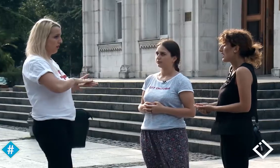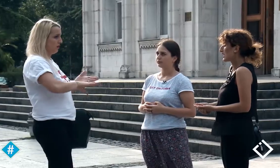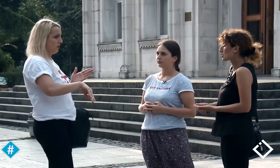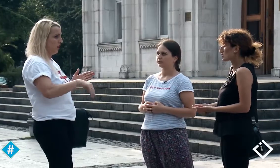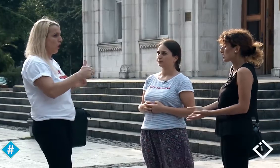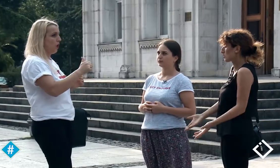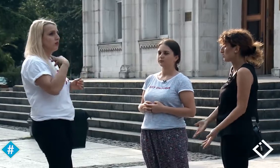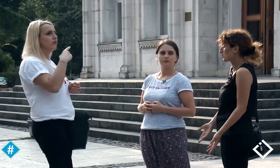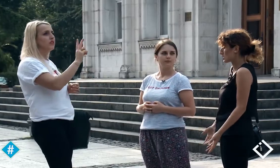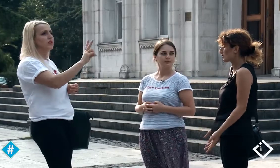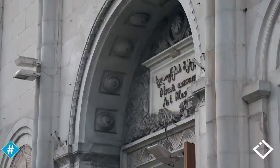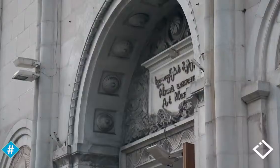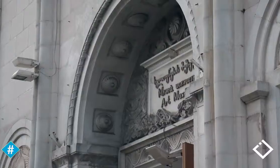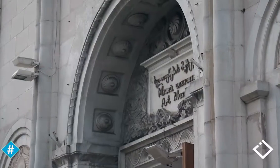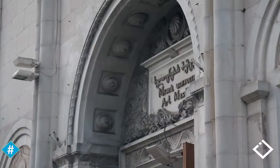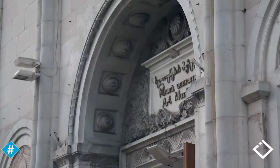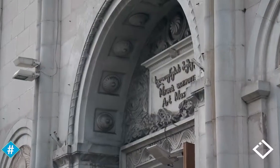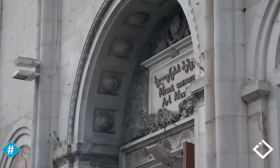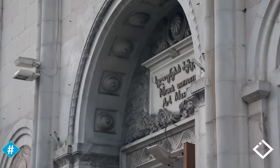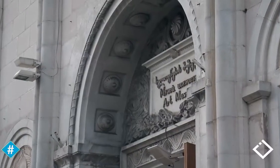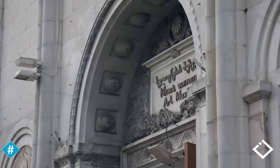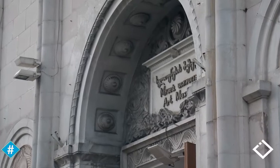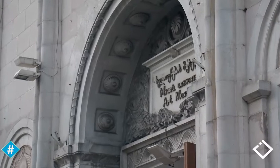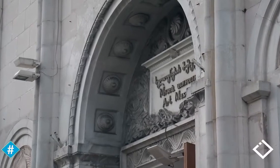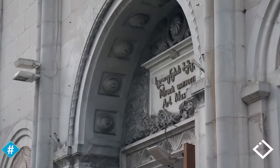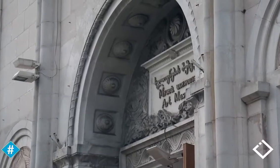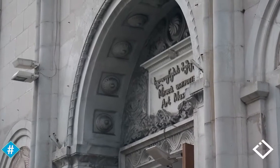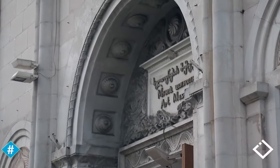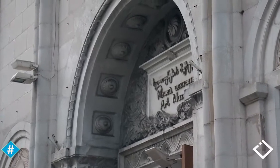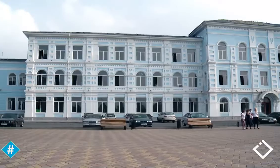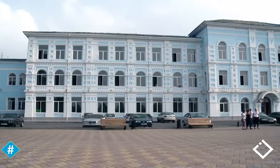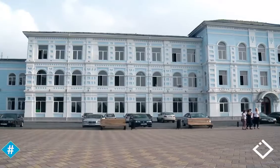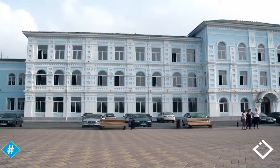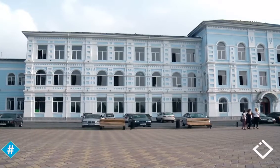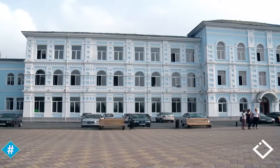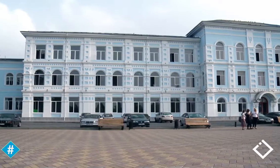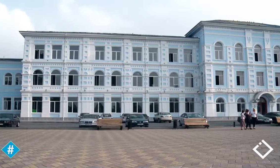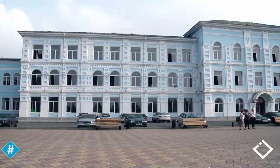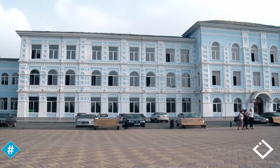ასე დროსაც ხო თარჯიმანს ვერ გამოვიძახებთ, ეს ხო ძალიან უხერხულია.